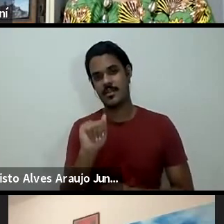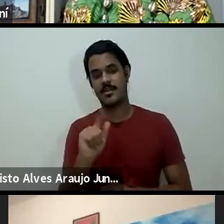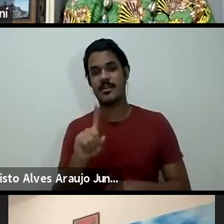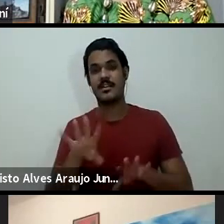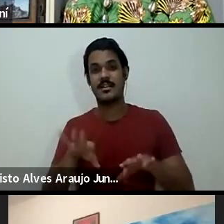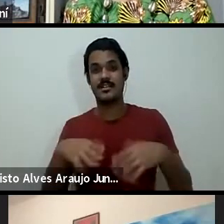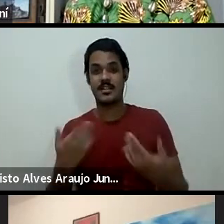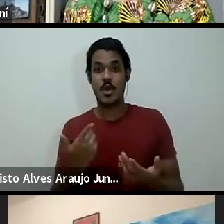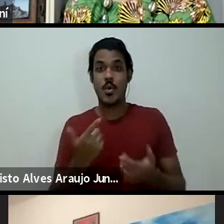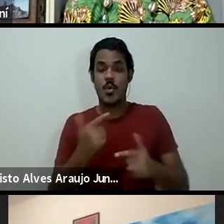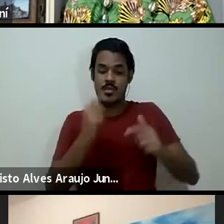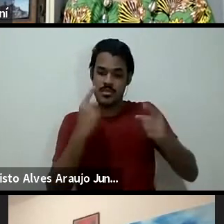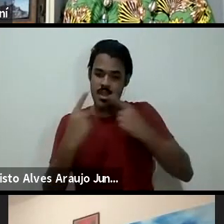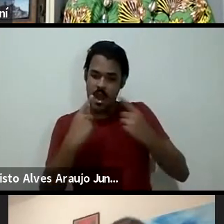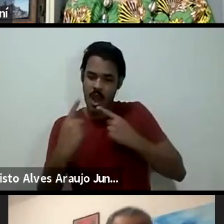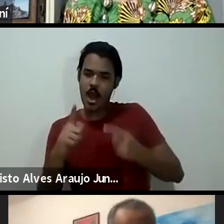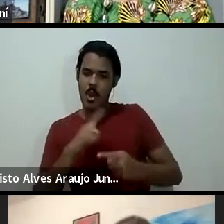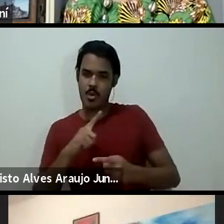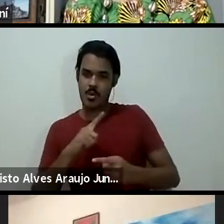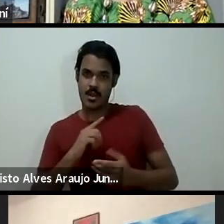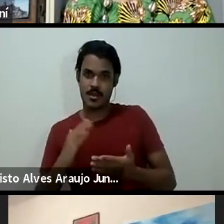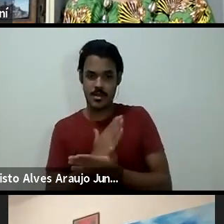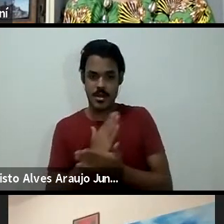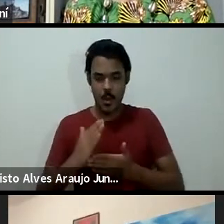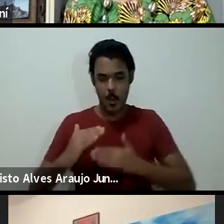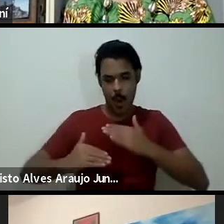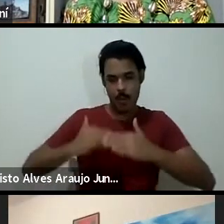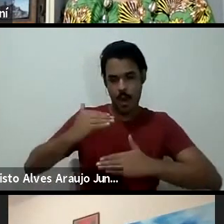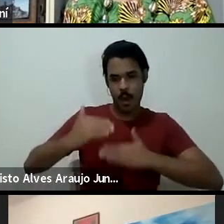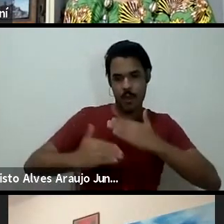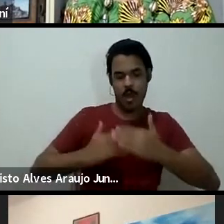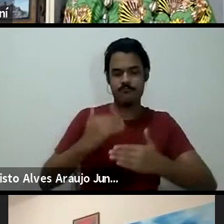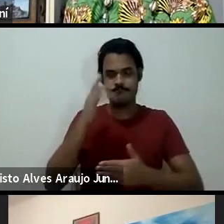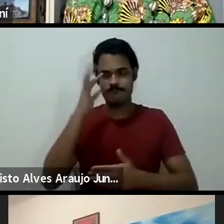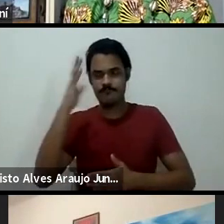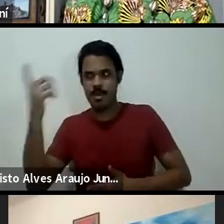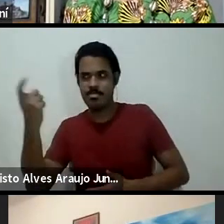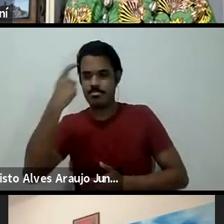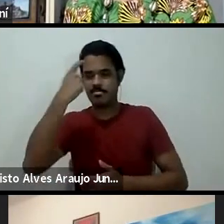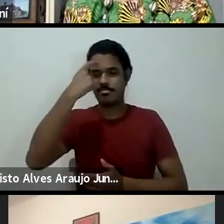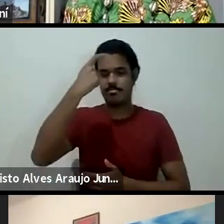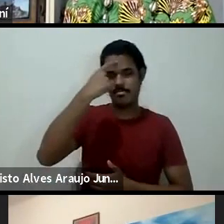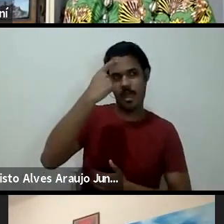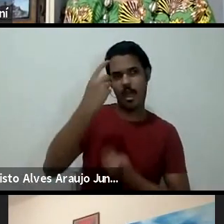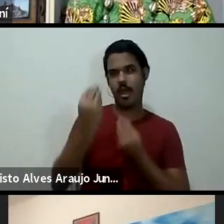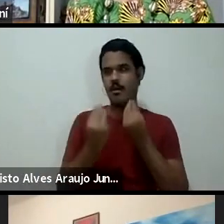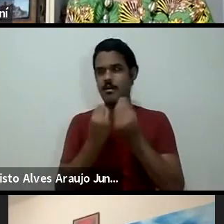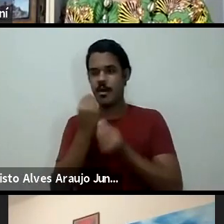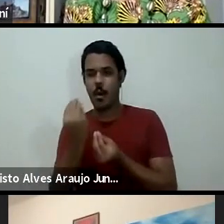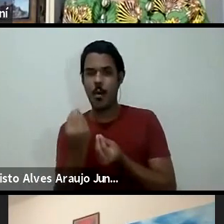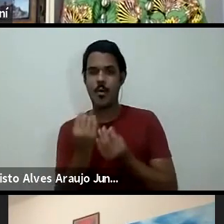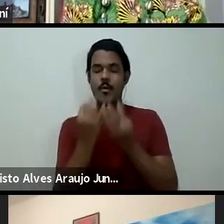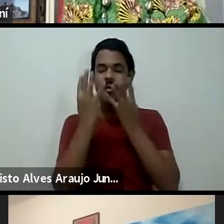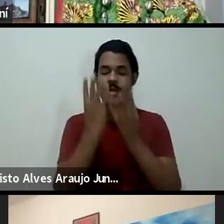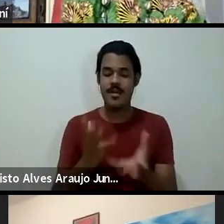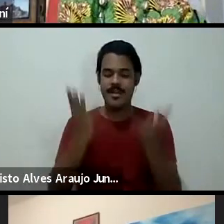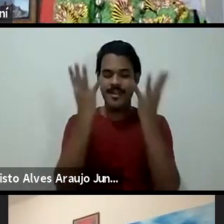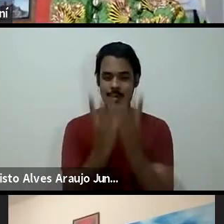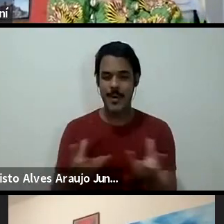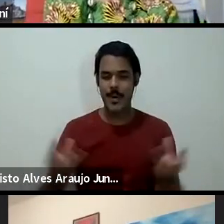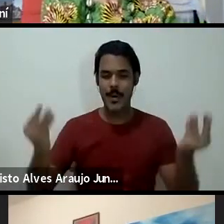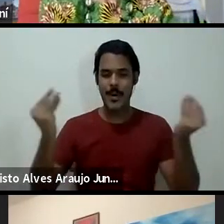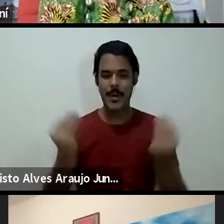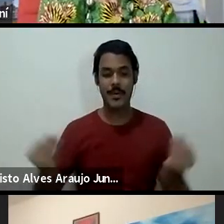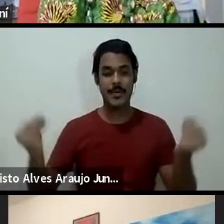através dos diálogos, através do pensar, e essa leveza que o trabalho, que